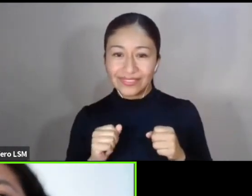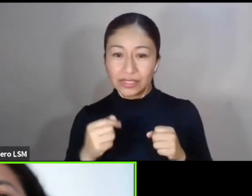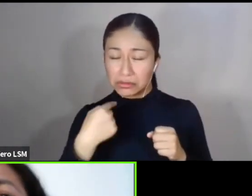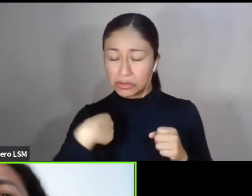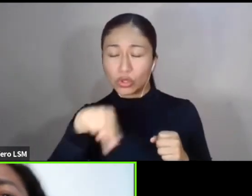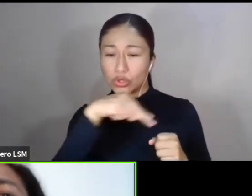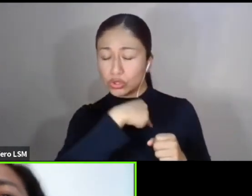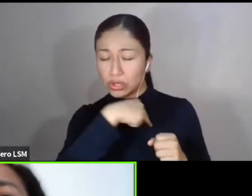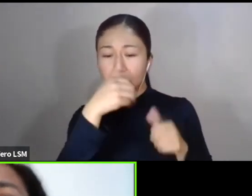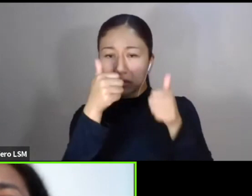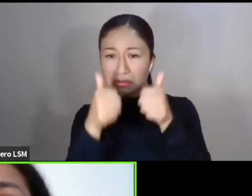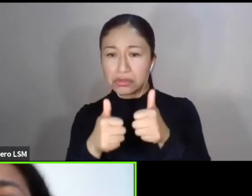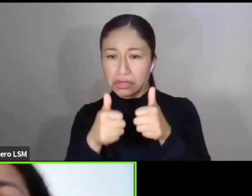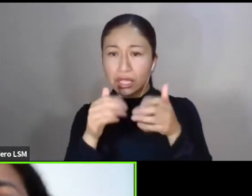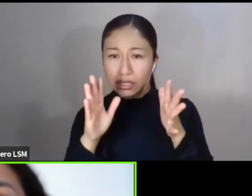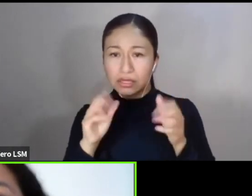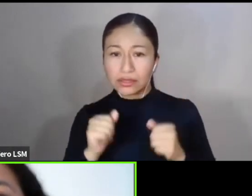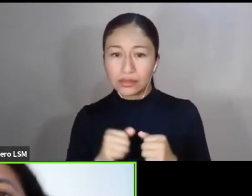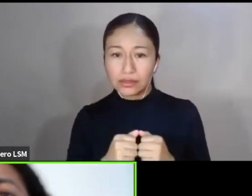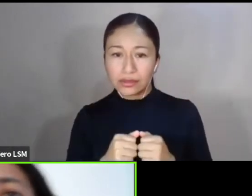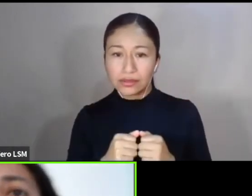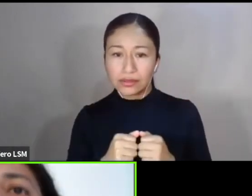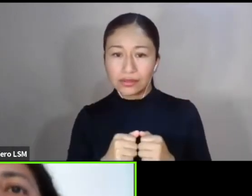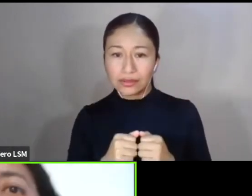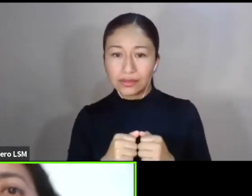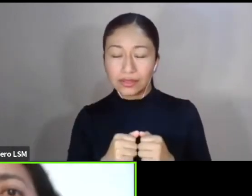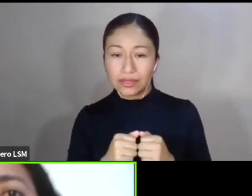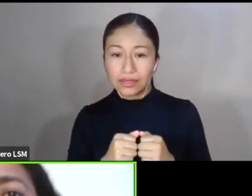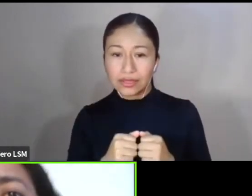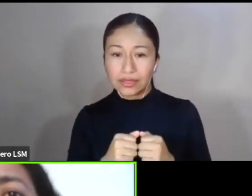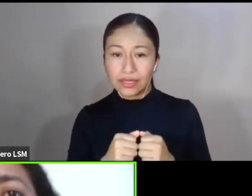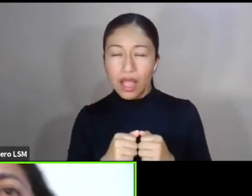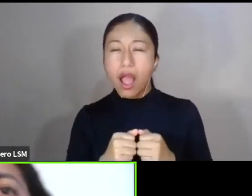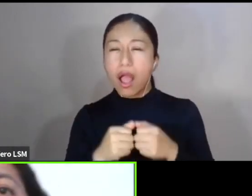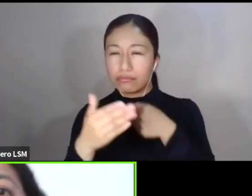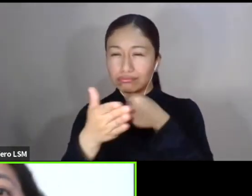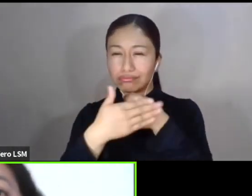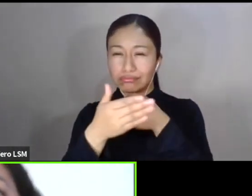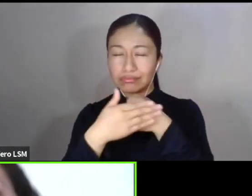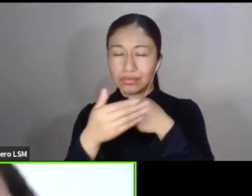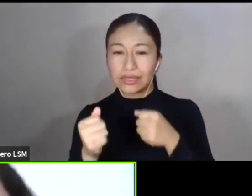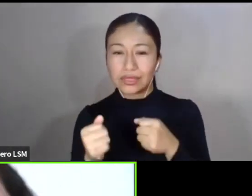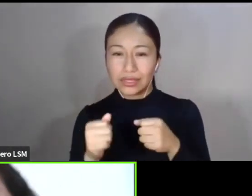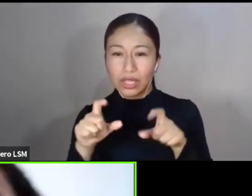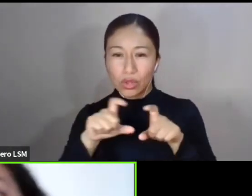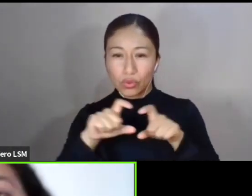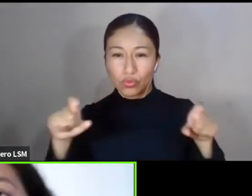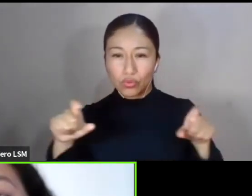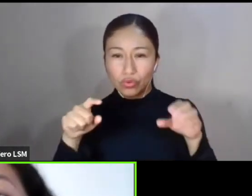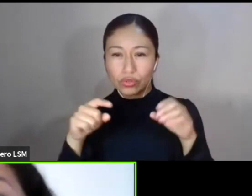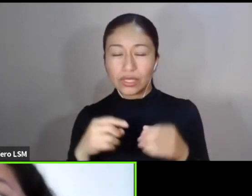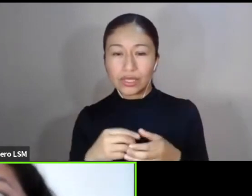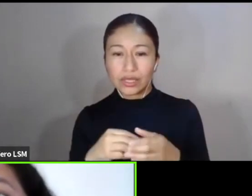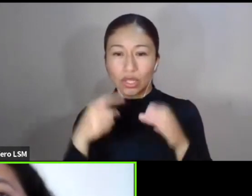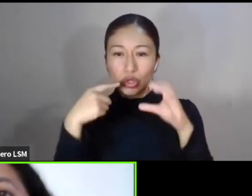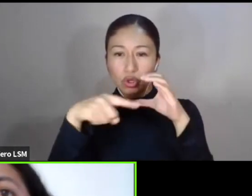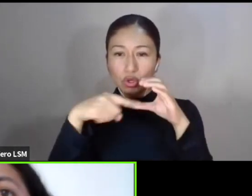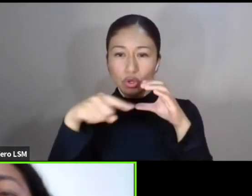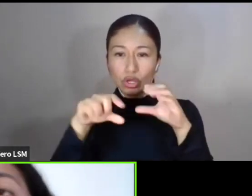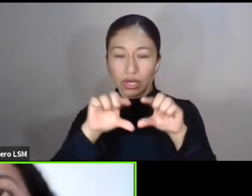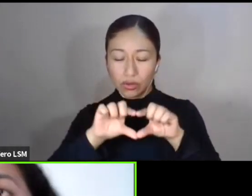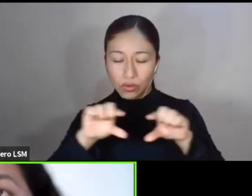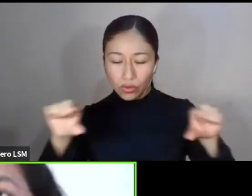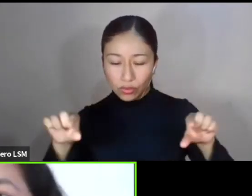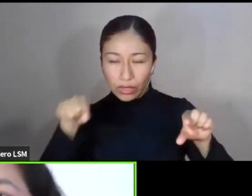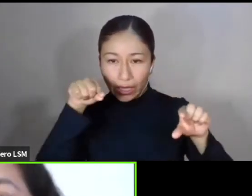breve colocaremos el correo electrónico de Víctor en este chat, por